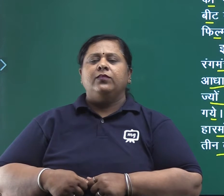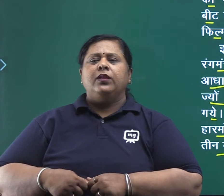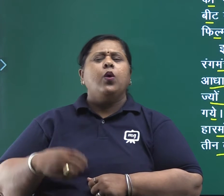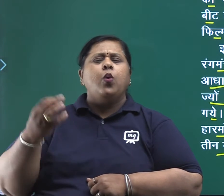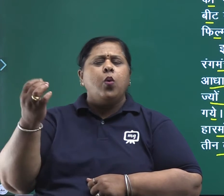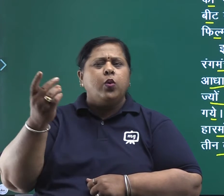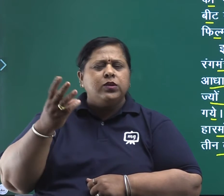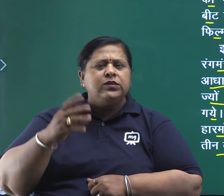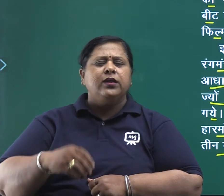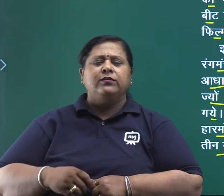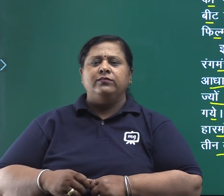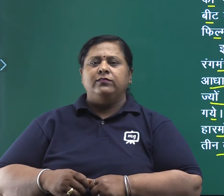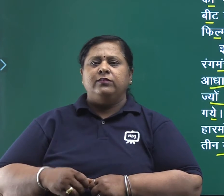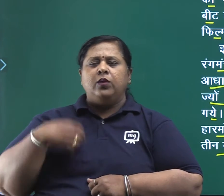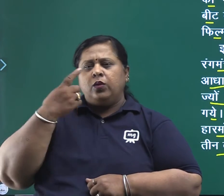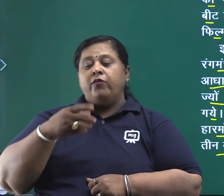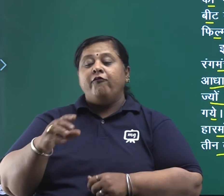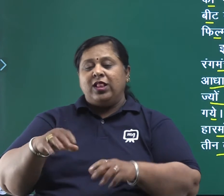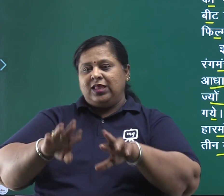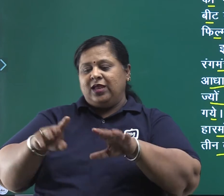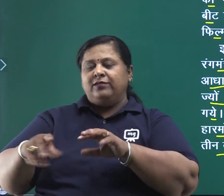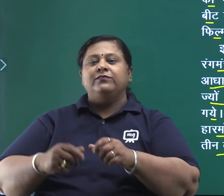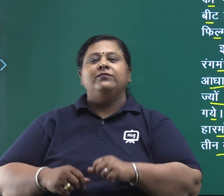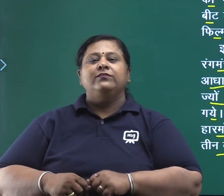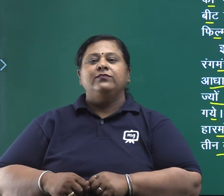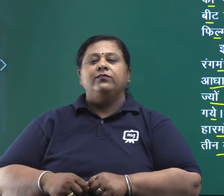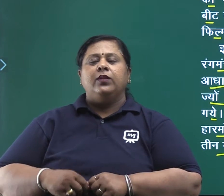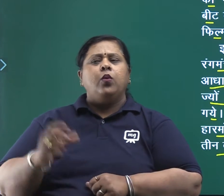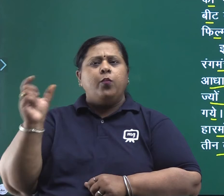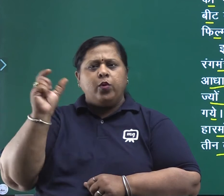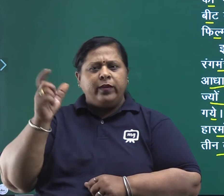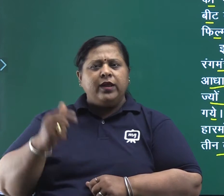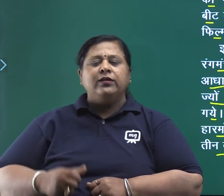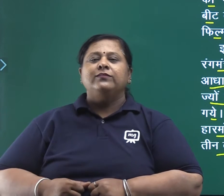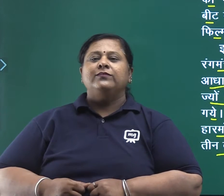कौन कौन से वाद्य उपयोग में लिए?